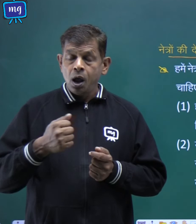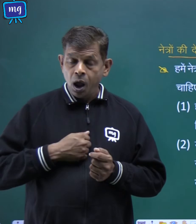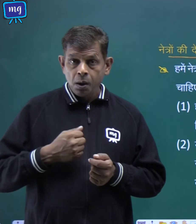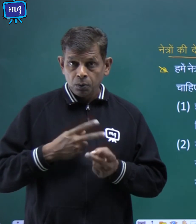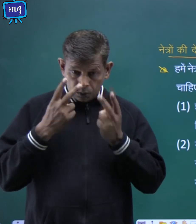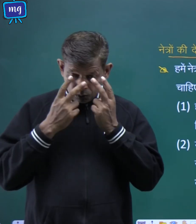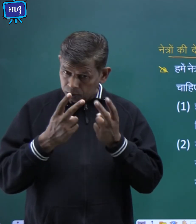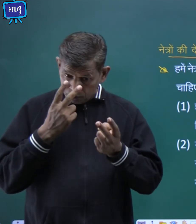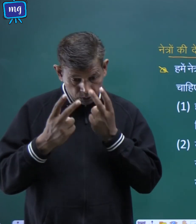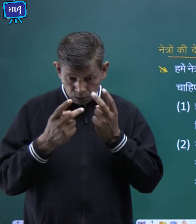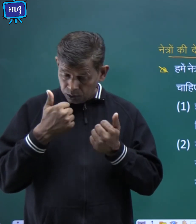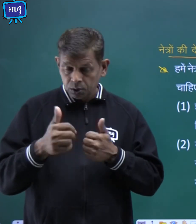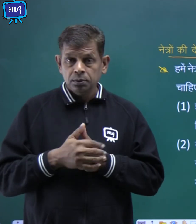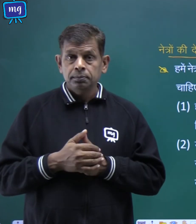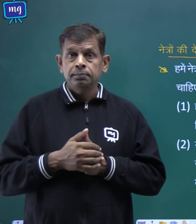देखभाल भी बहुत ज़रूरी है।